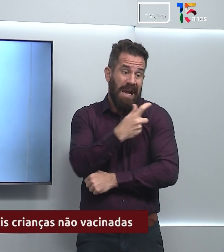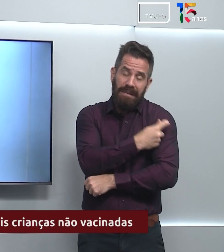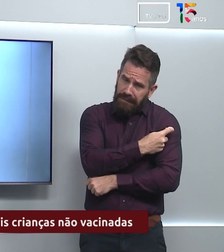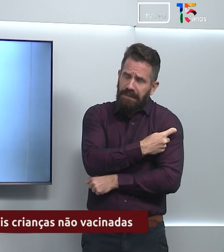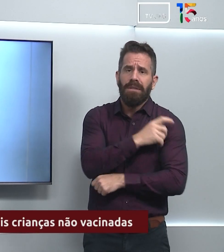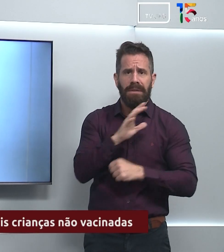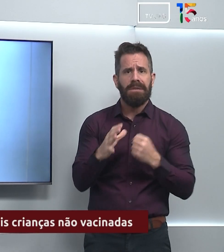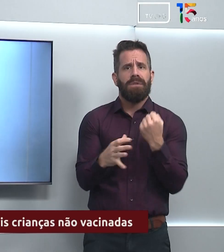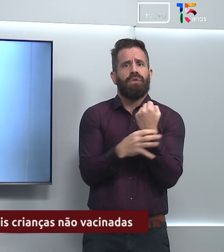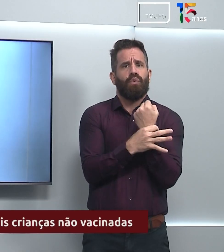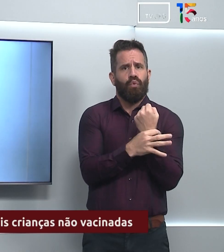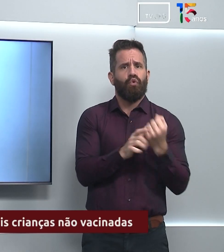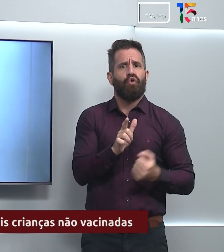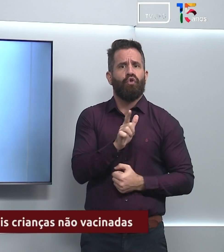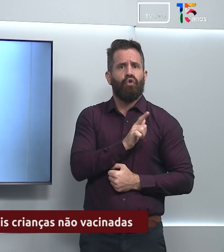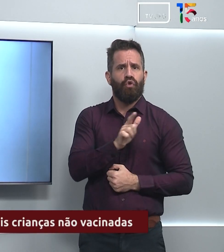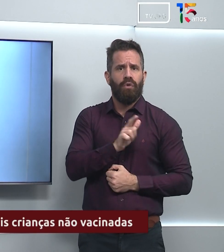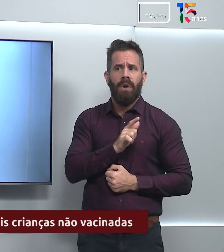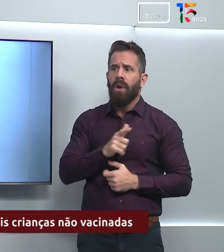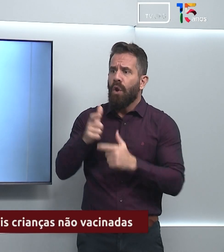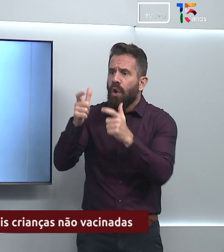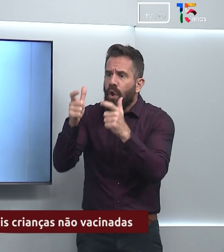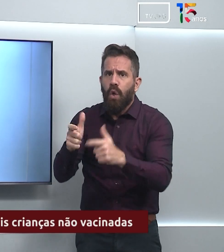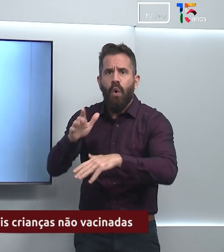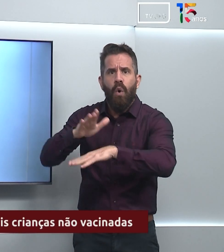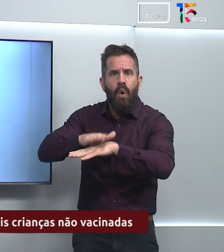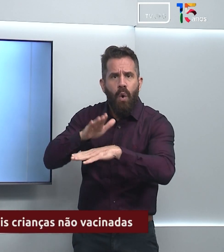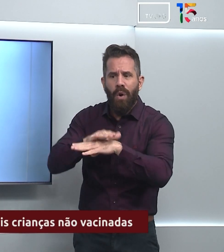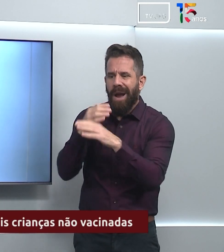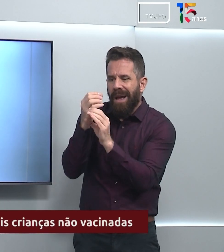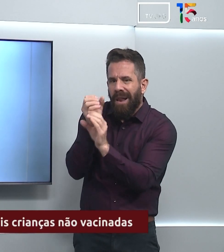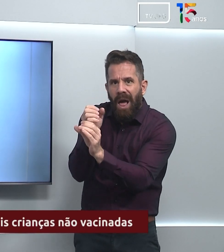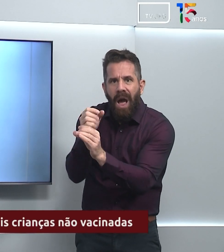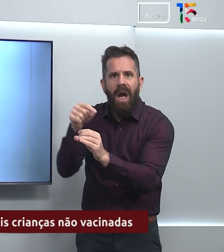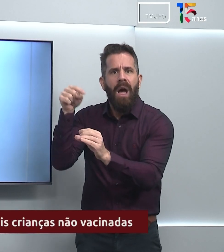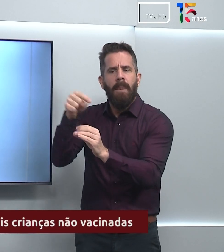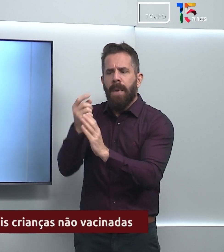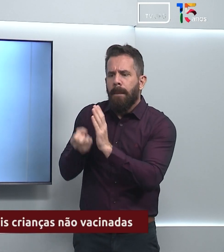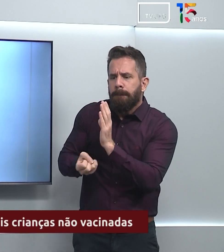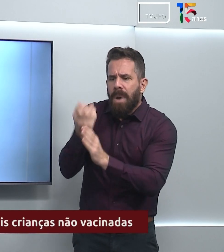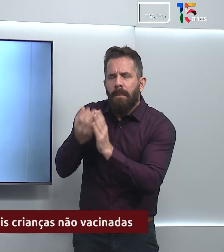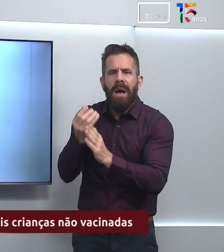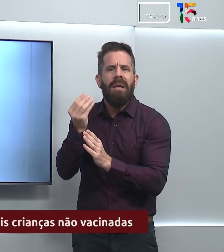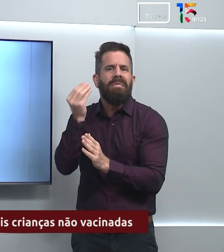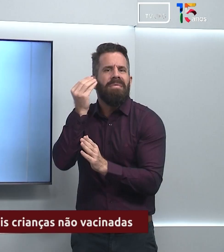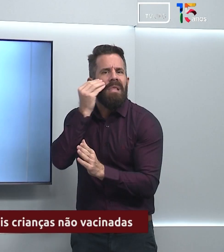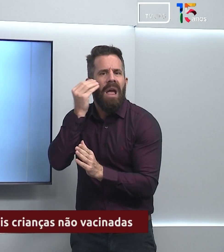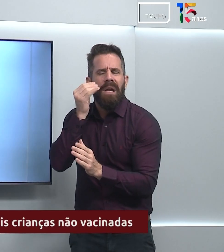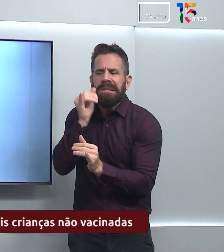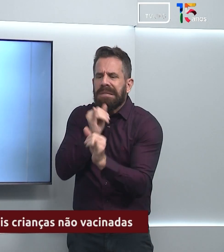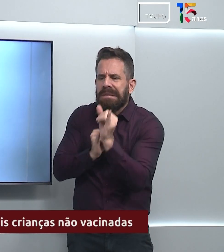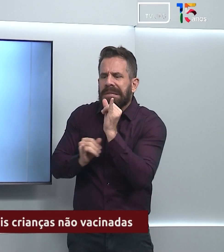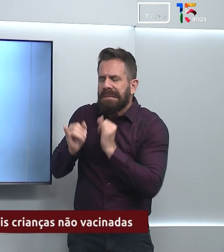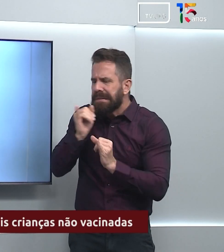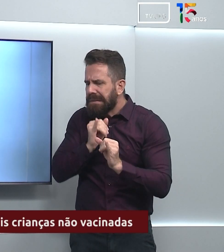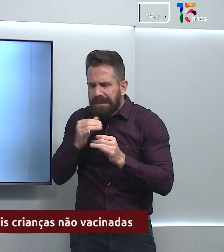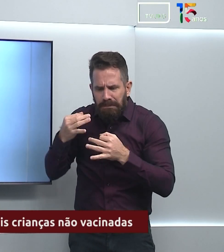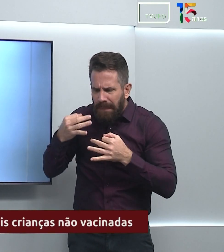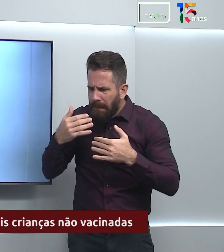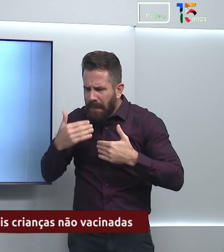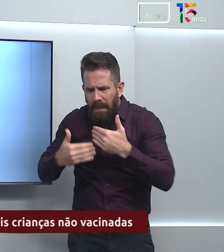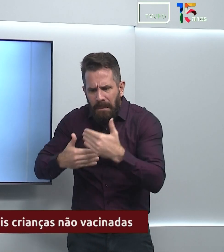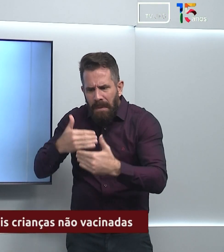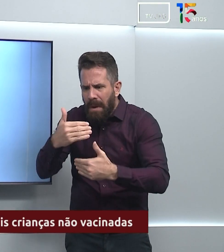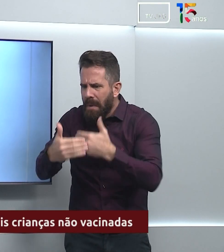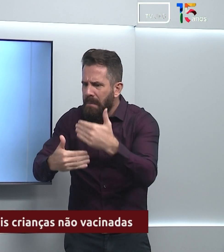por laboratórios seguros que fazem testes e que depois essas vacinas elas passam por um processo